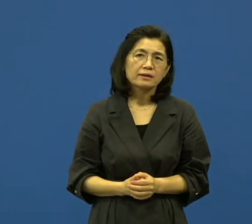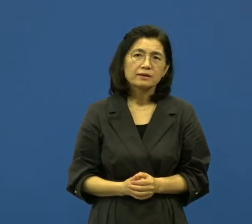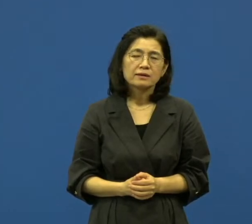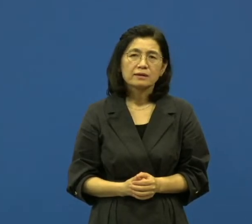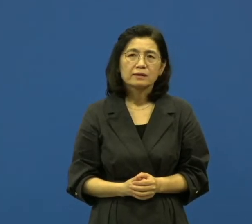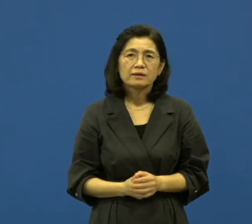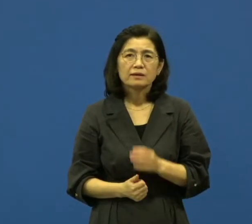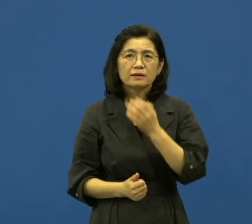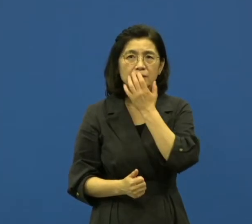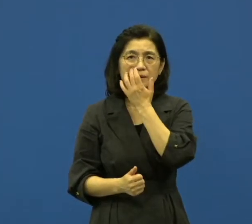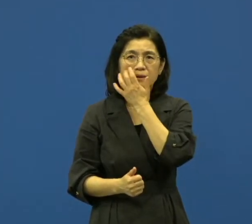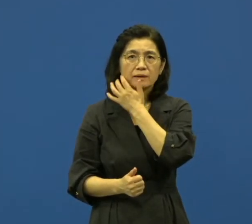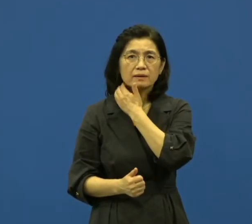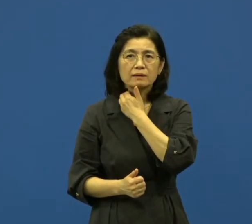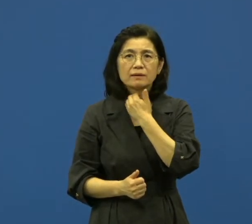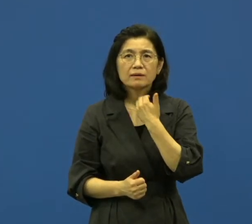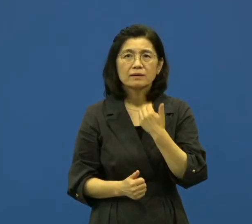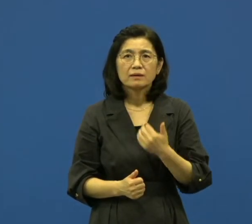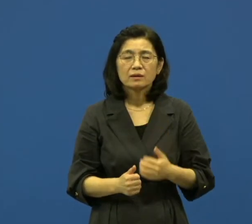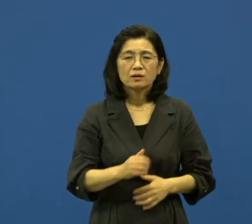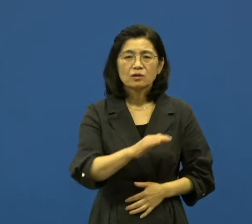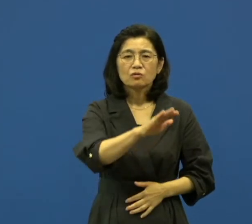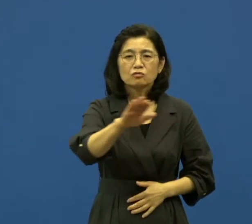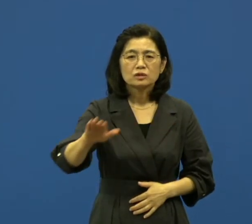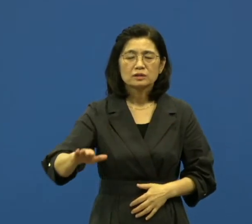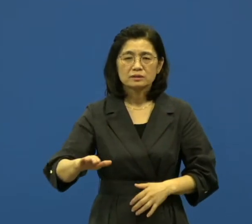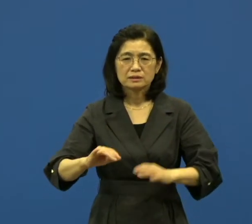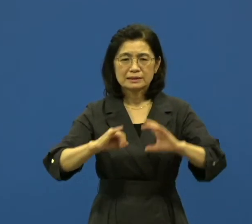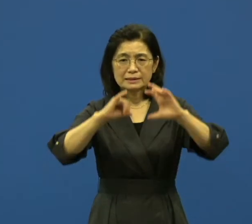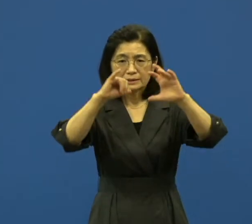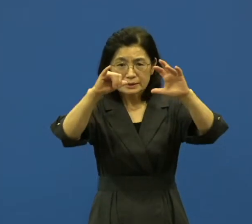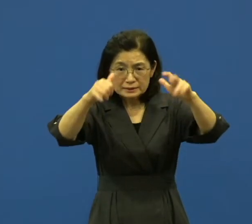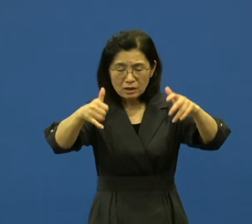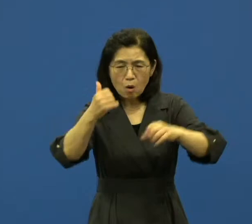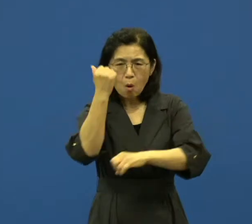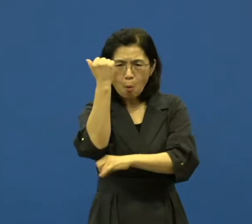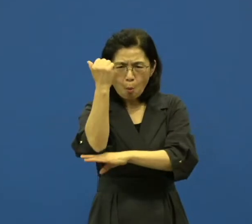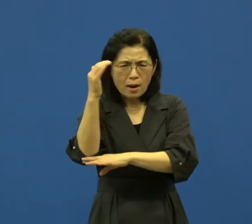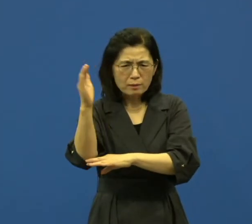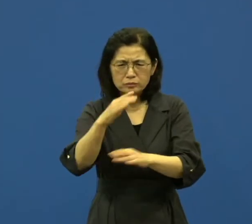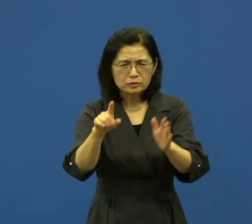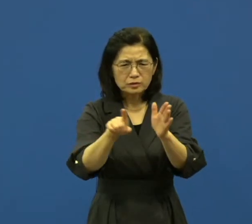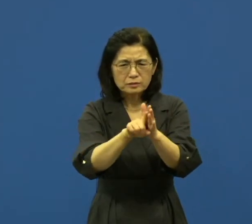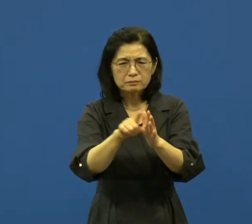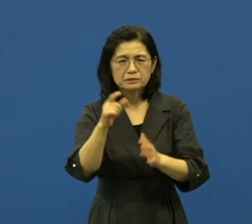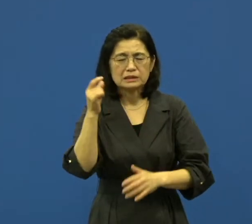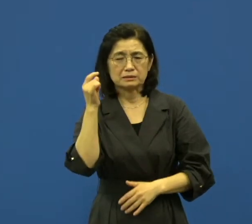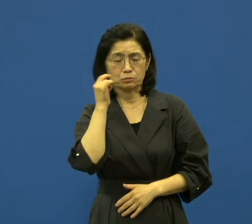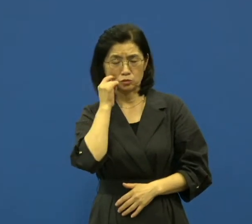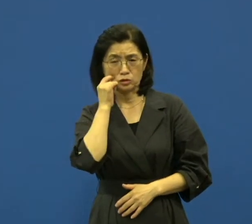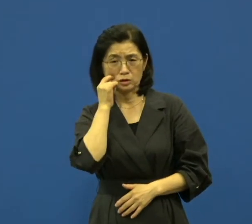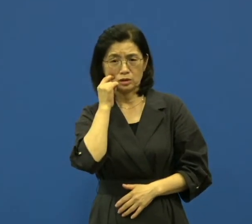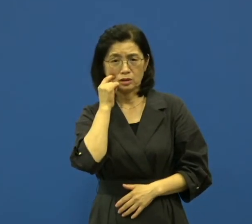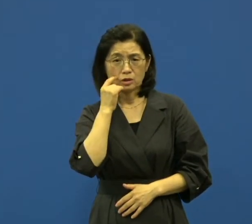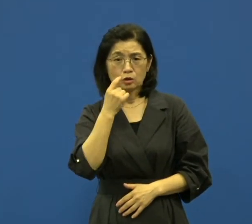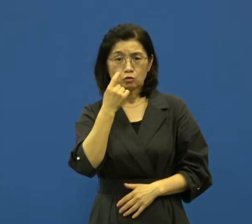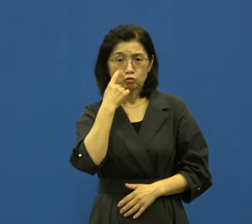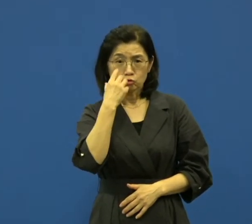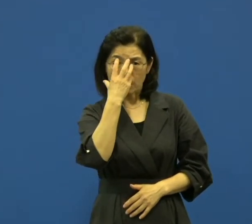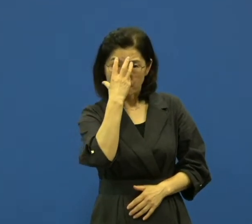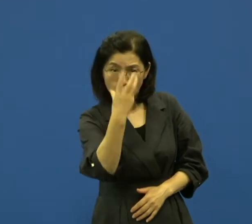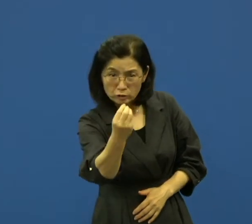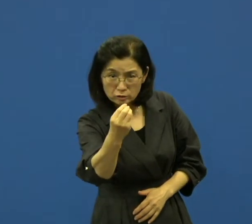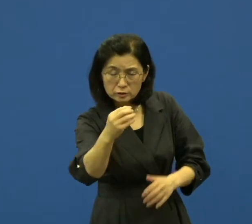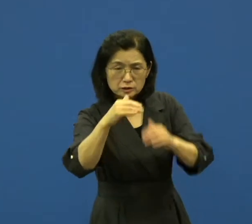본래 이 흔들리는 세상을 본래부터 믿지 않았던 사람, 눈에 보이는 게 전부가 아니라는 걸 우리는 알고 있는 사람이에요.